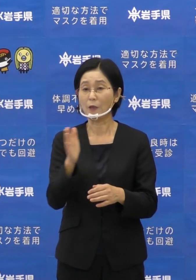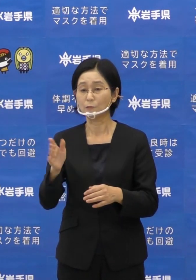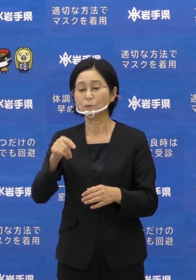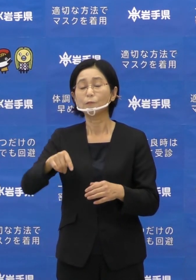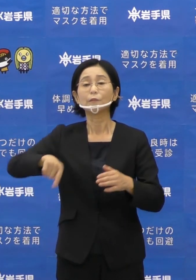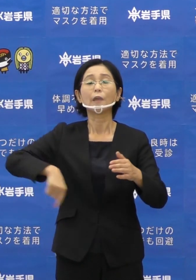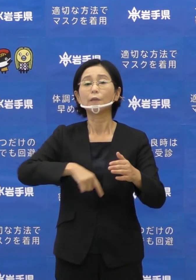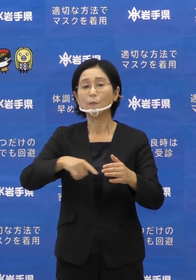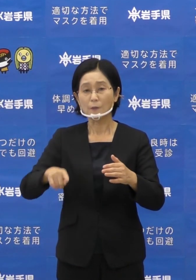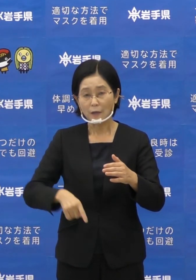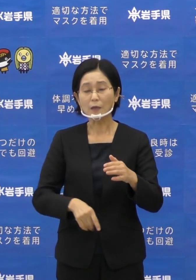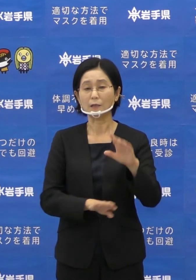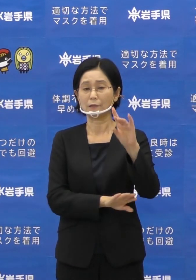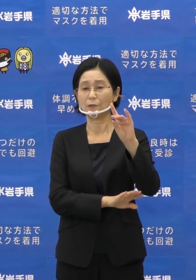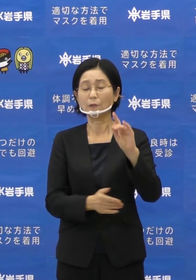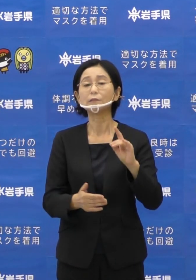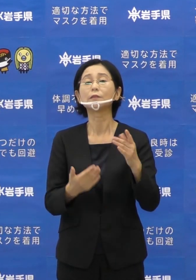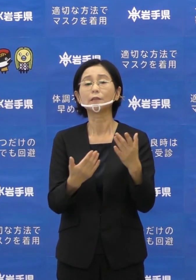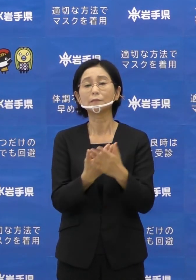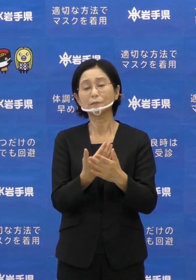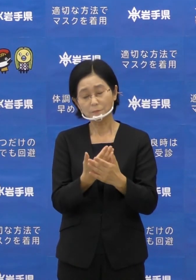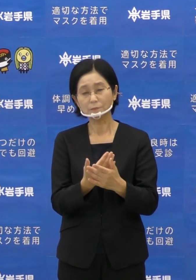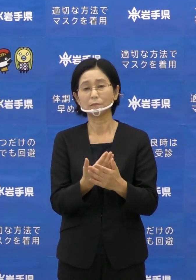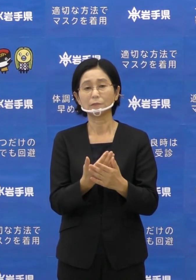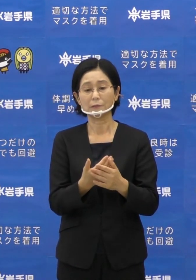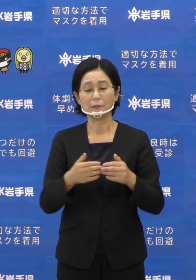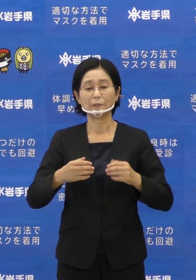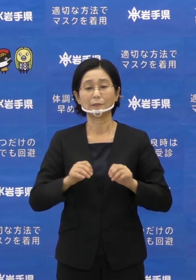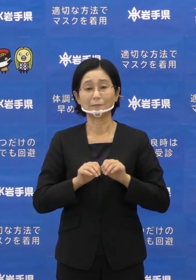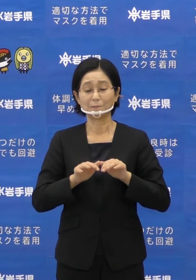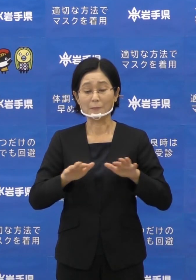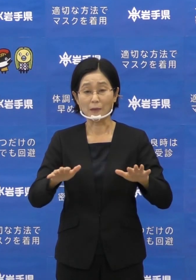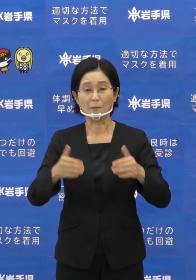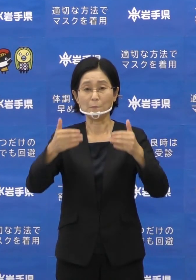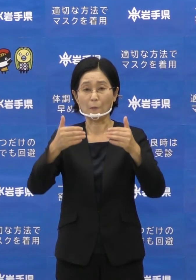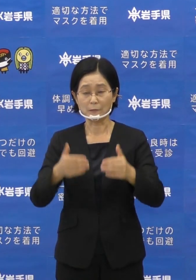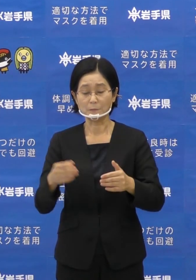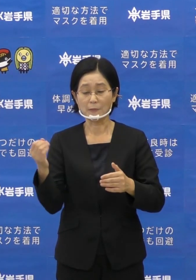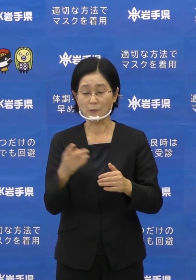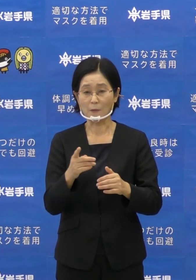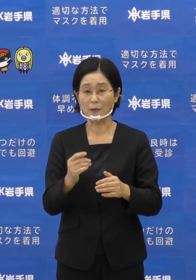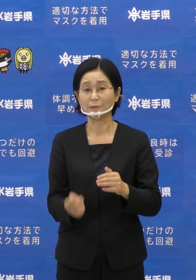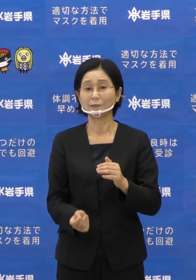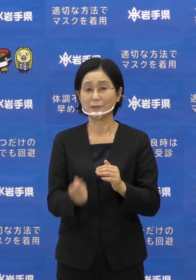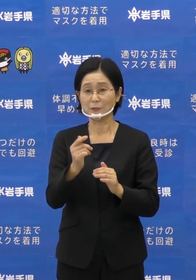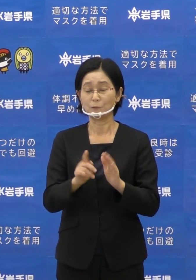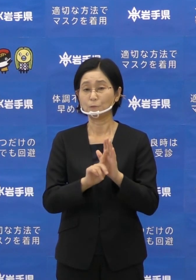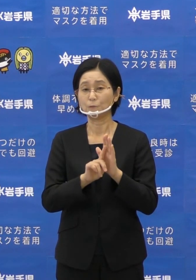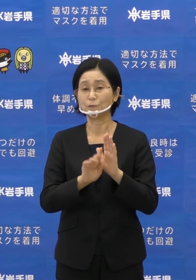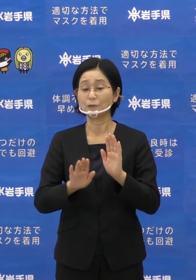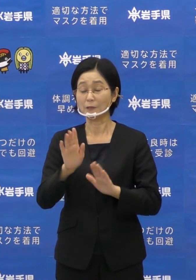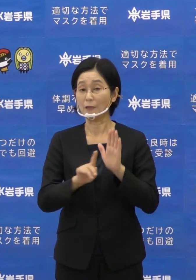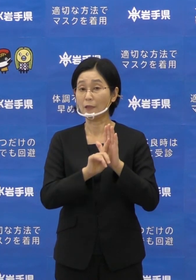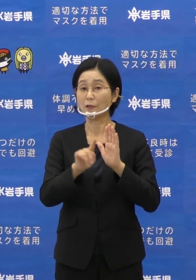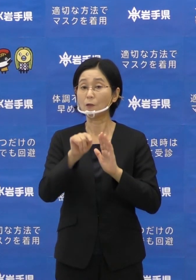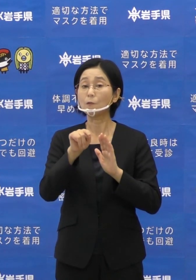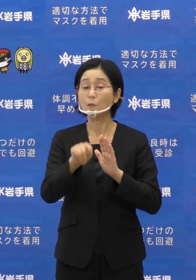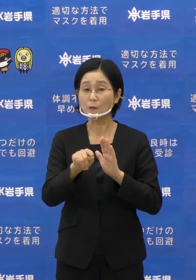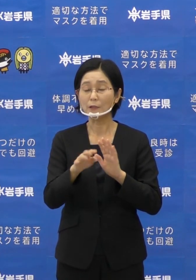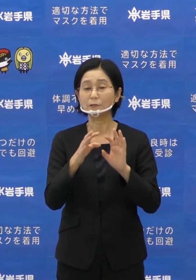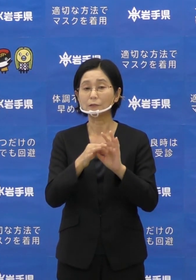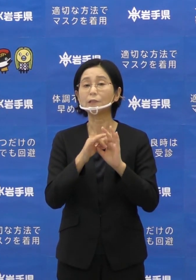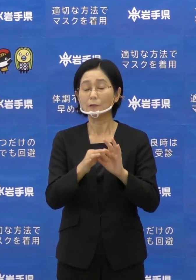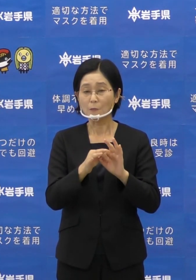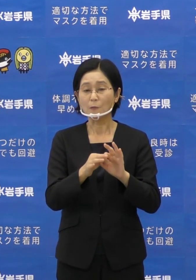ので、緊急事態宣言やまん延防止の適用についてはその協力金ということにやはり期待したいと思